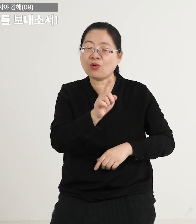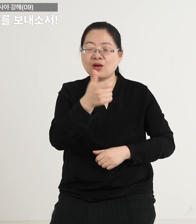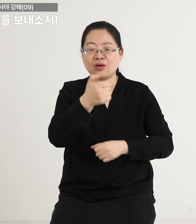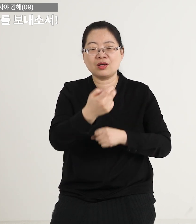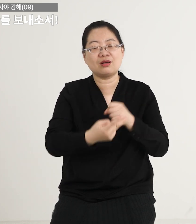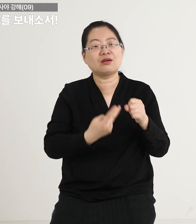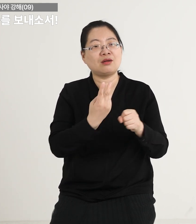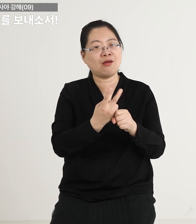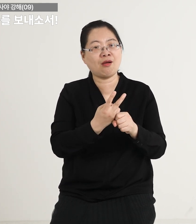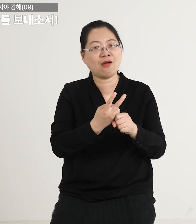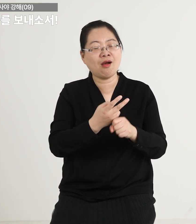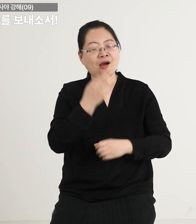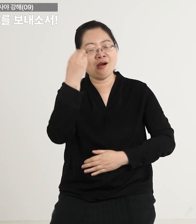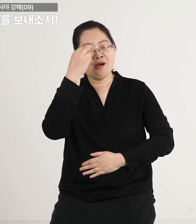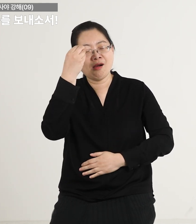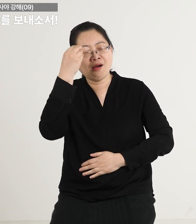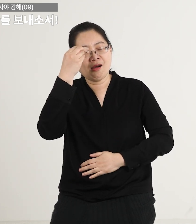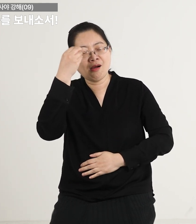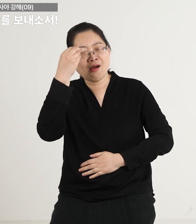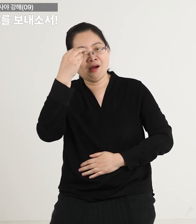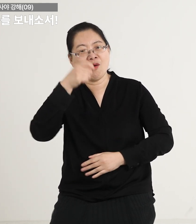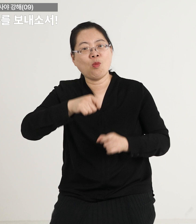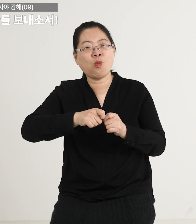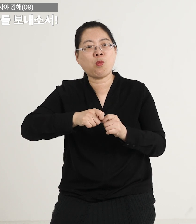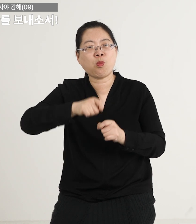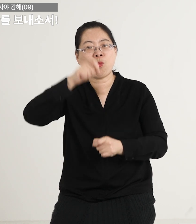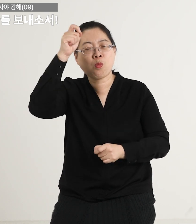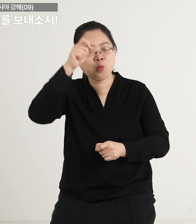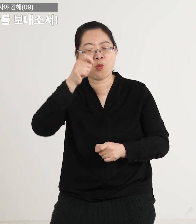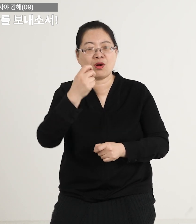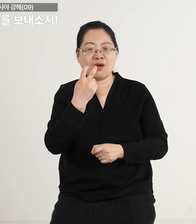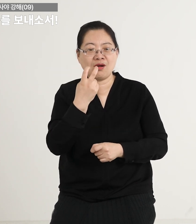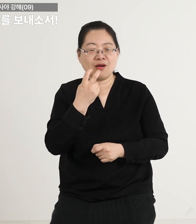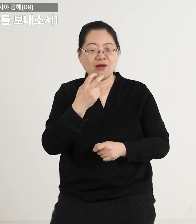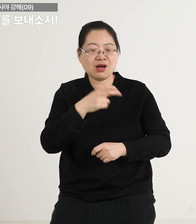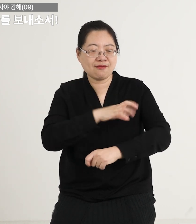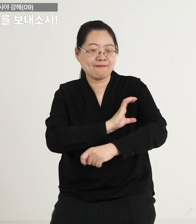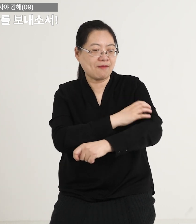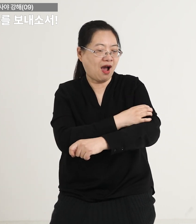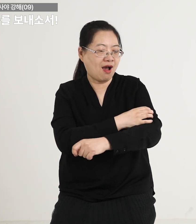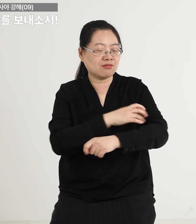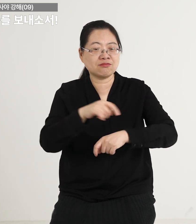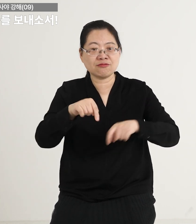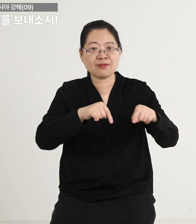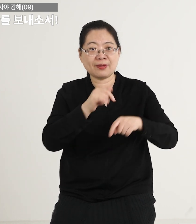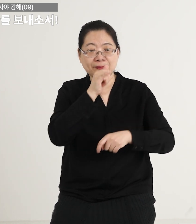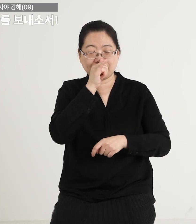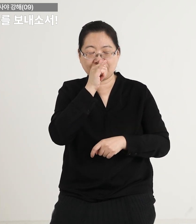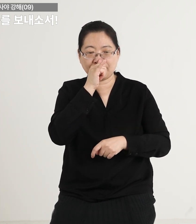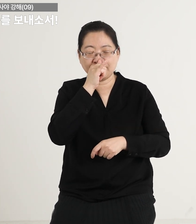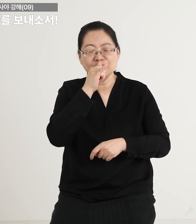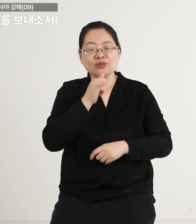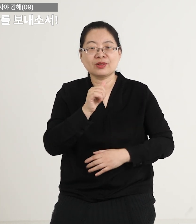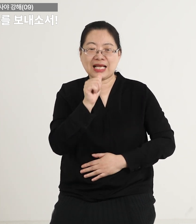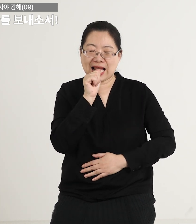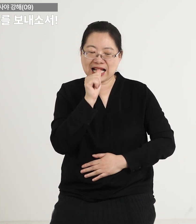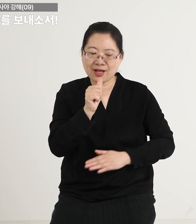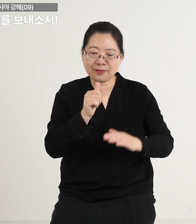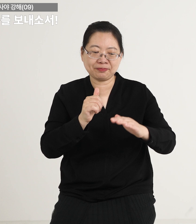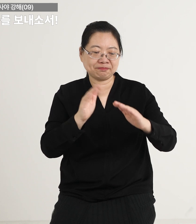52년. 어마어마한 장기간의 집권을 하게 됩니다. 절대 권력이 된